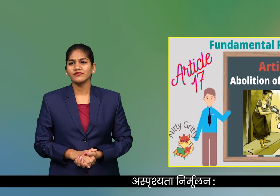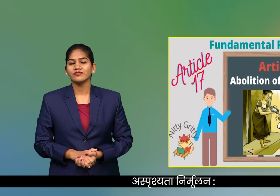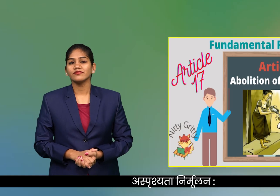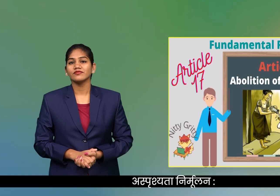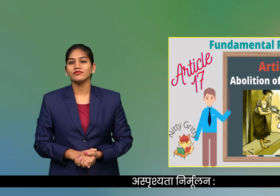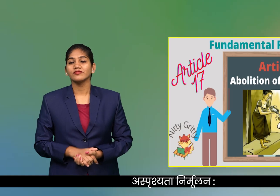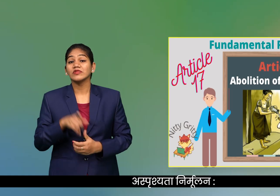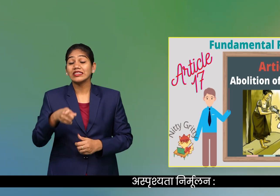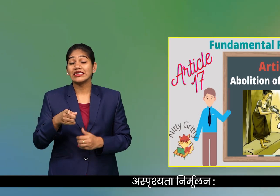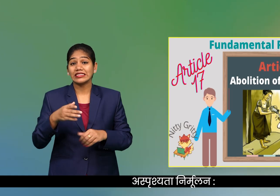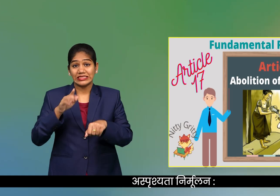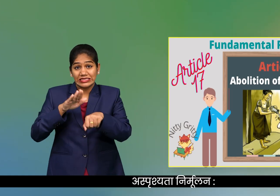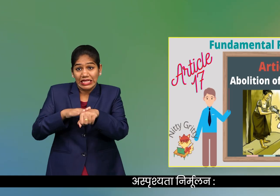अस्पृश्यता निर्मूलन.